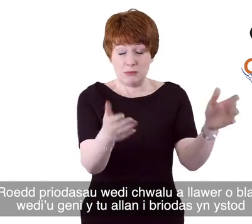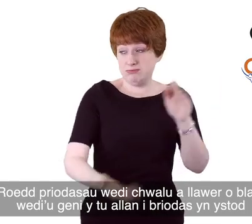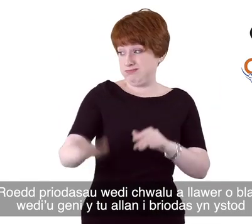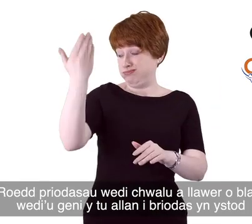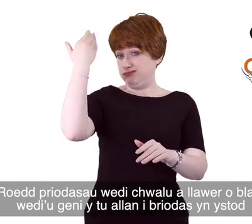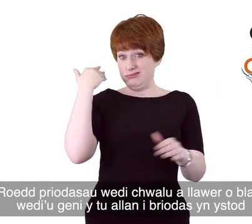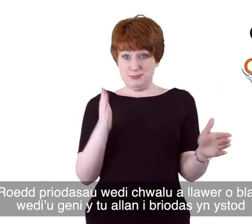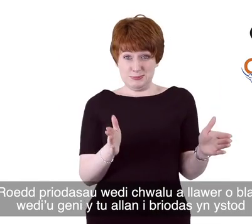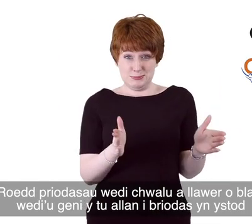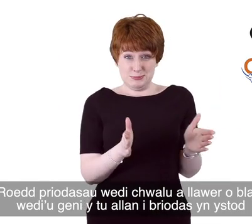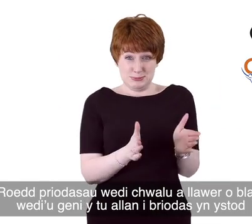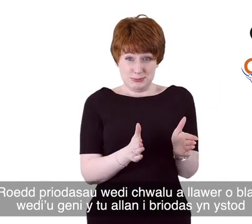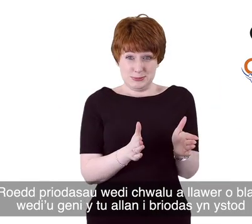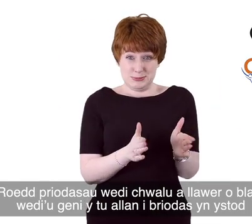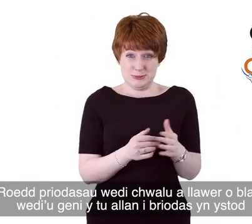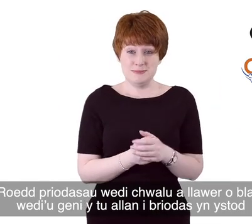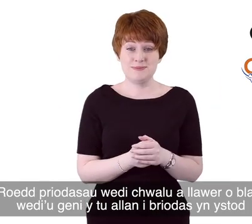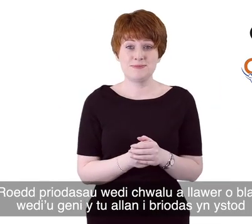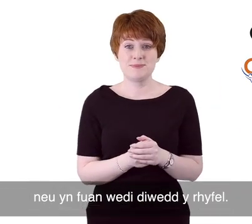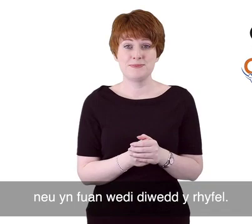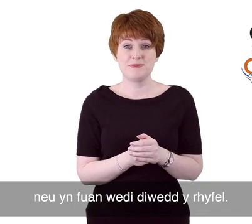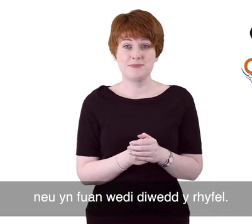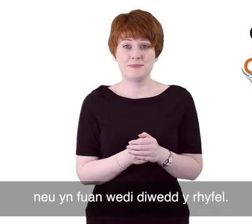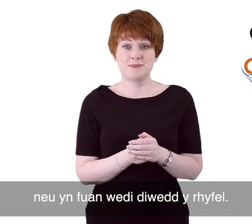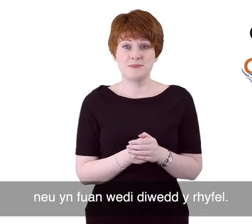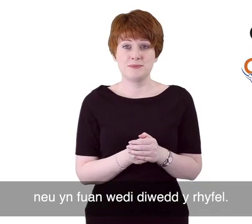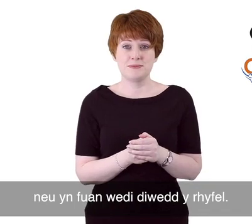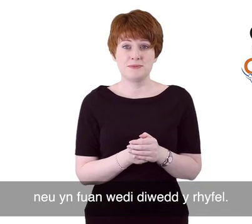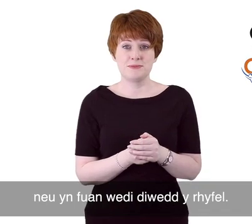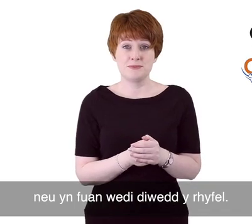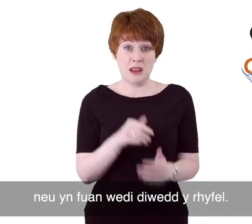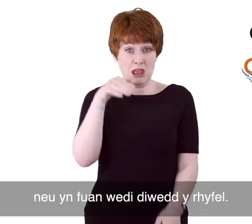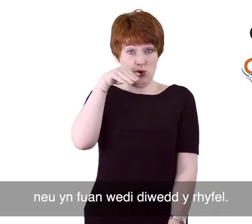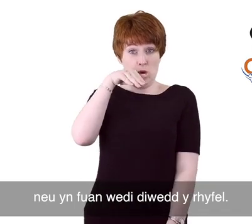wedi ei geni tu allan i brodas yn ystod neu yn fuan wedi diwedd y rhyfel.